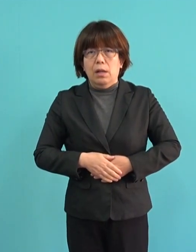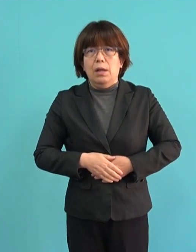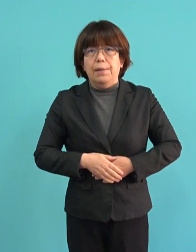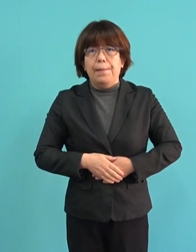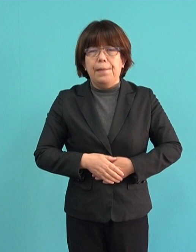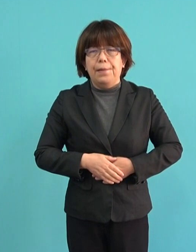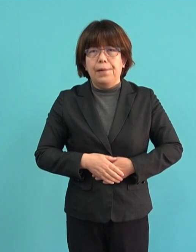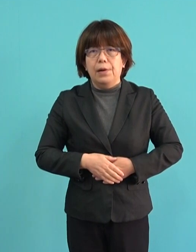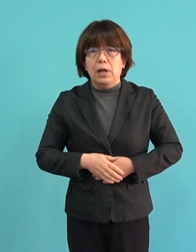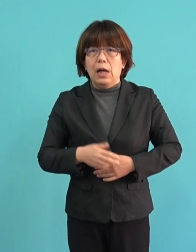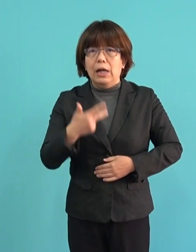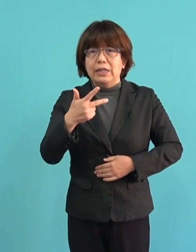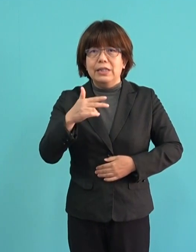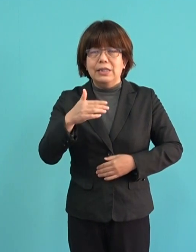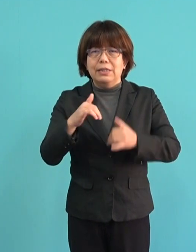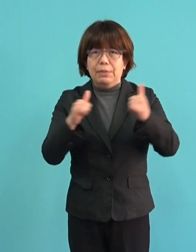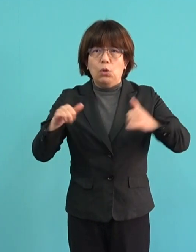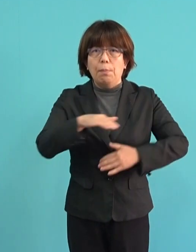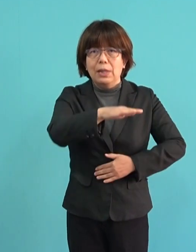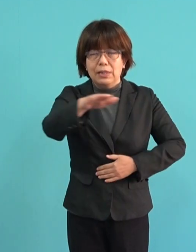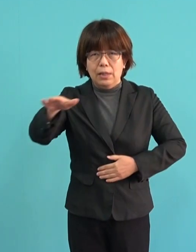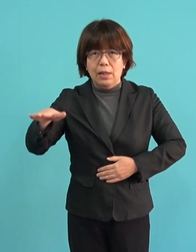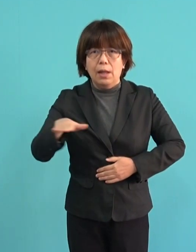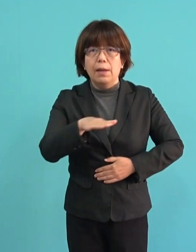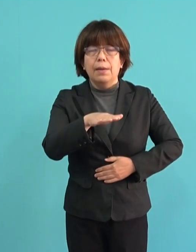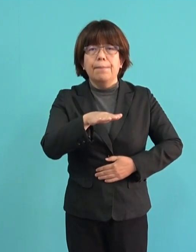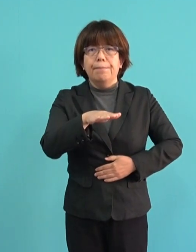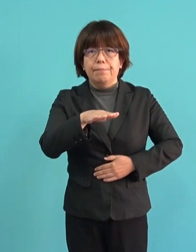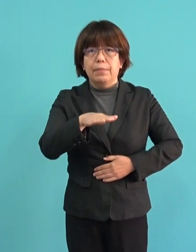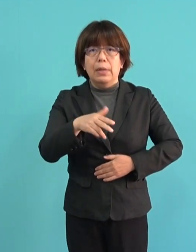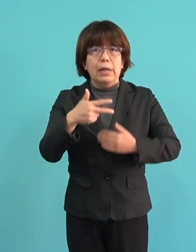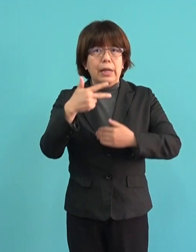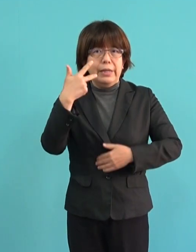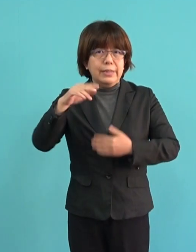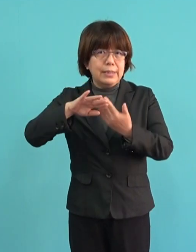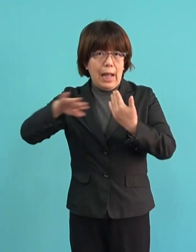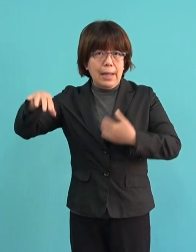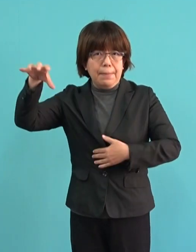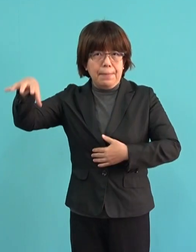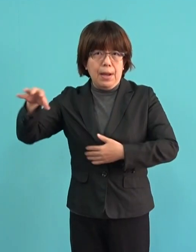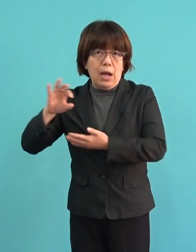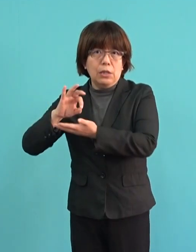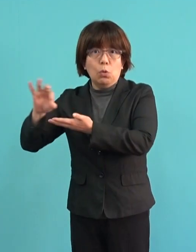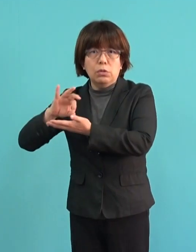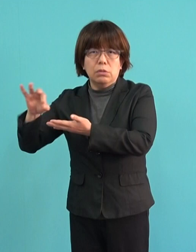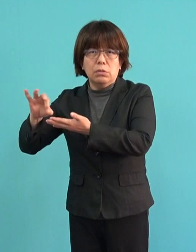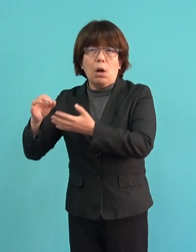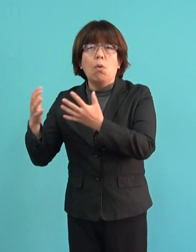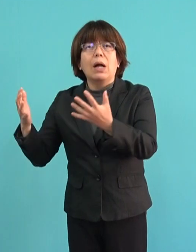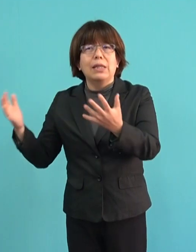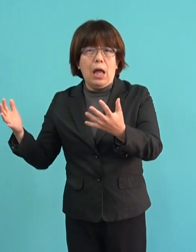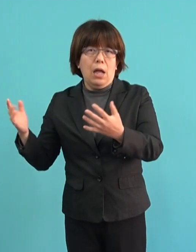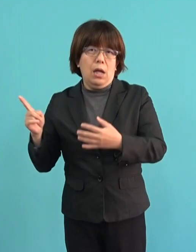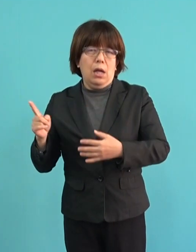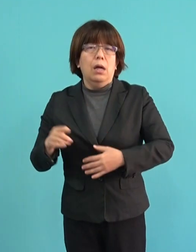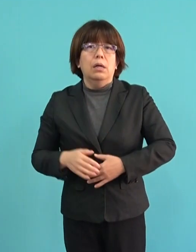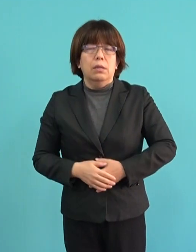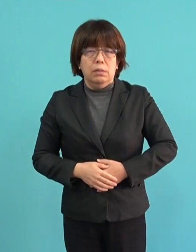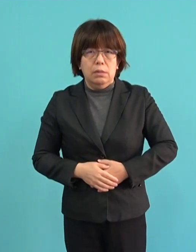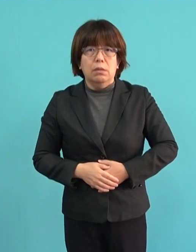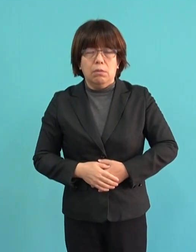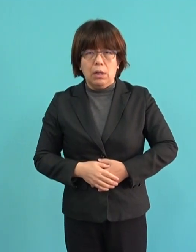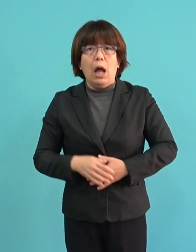とやはり市民の皆さんで市外の施設を利用される方が非常に多かったですけれどもこれが